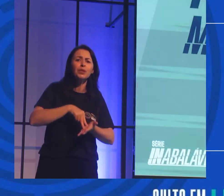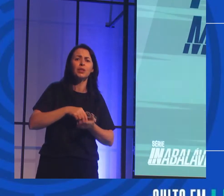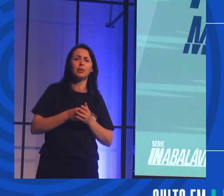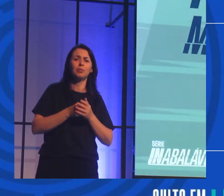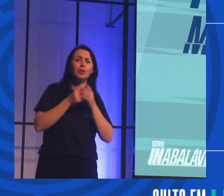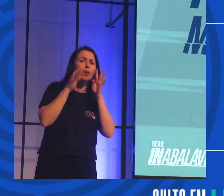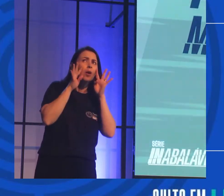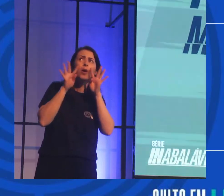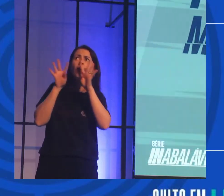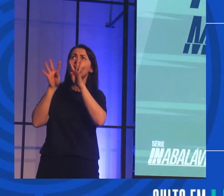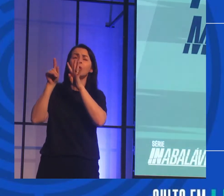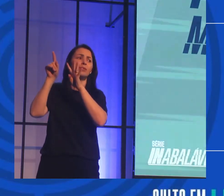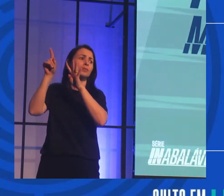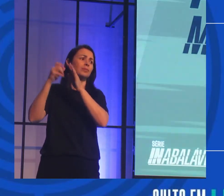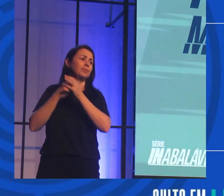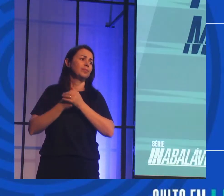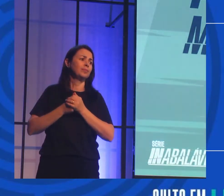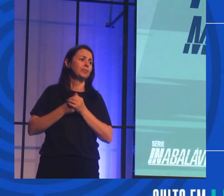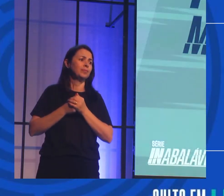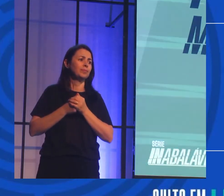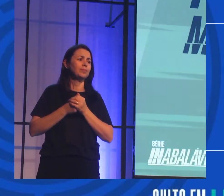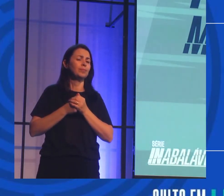Ele.